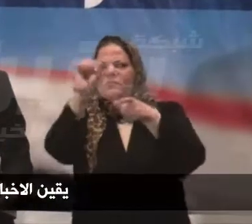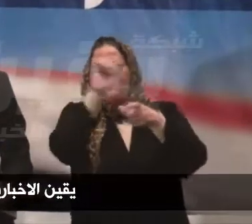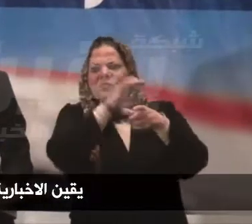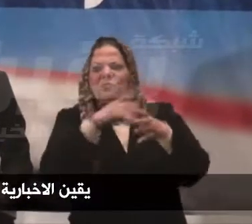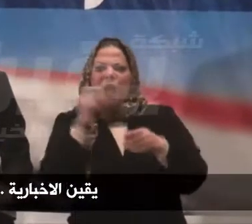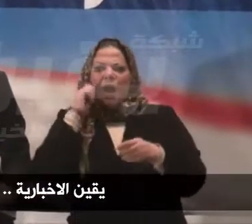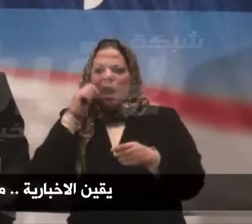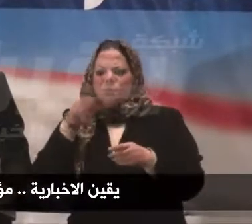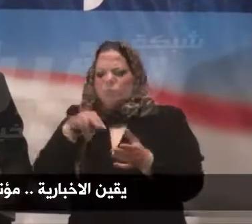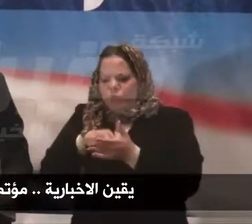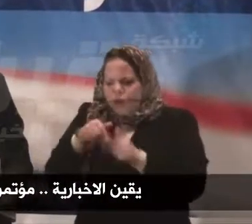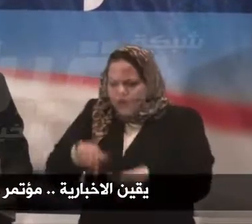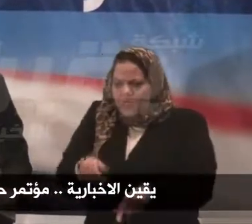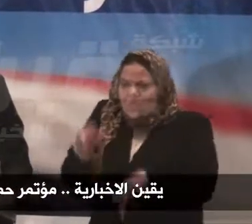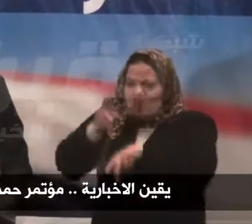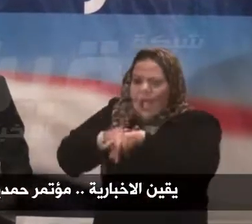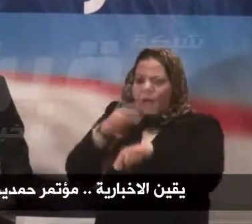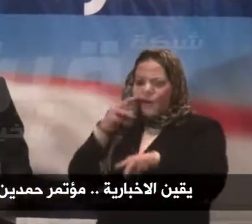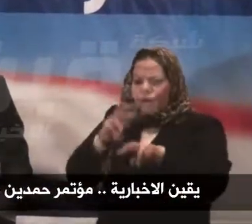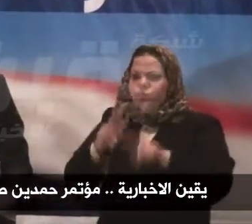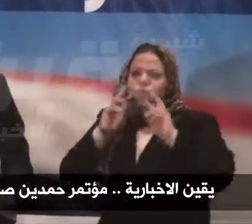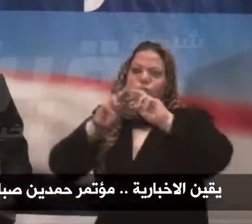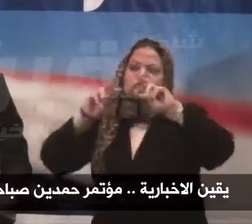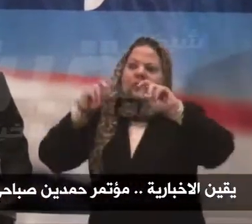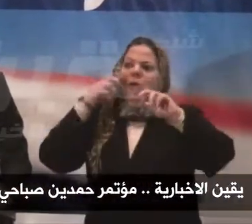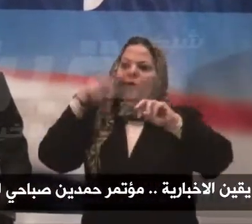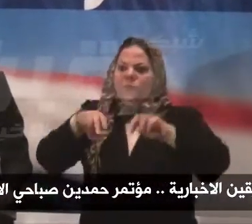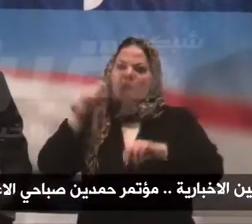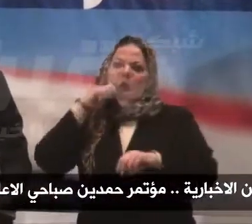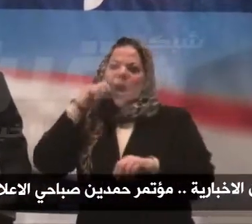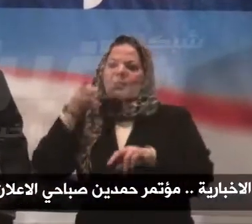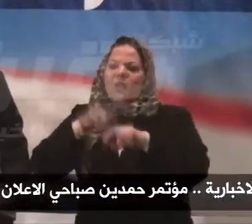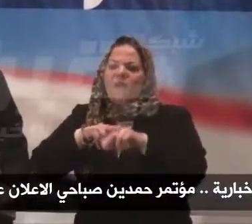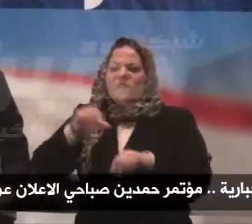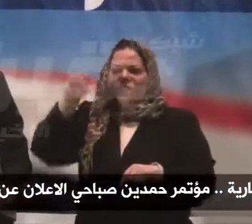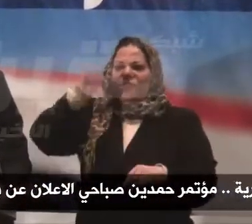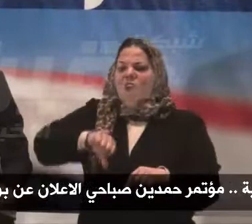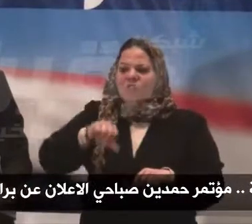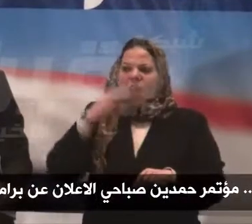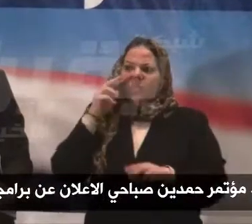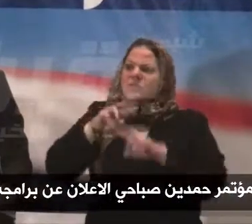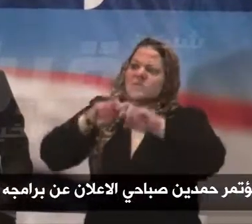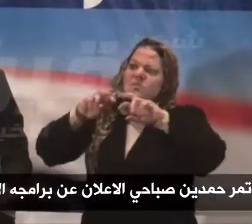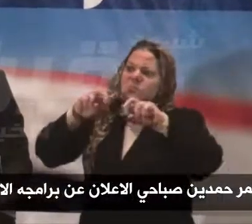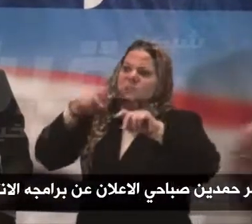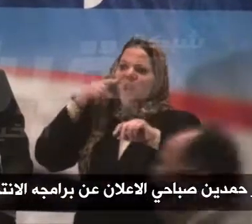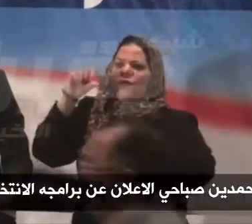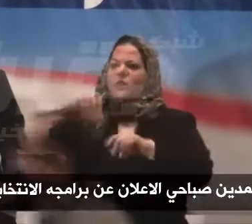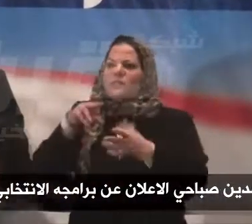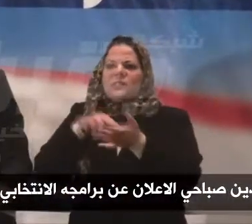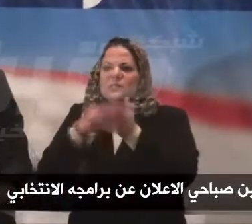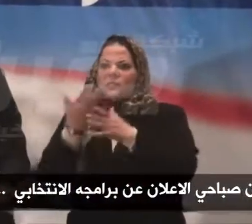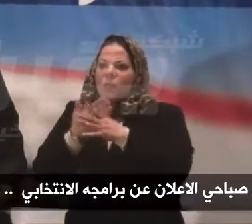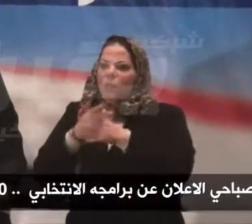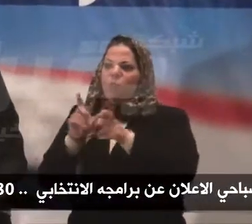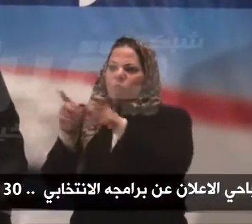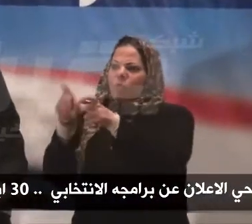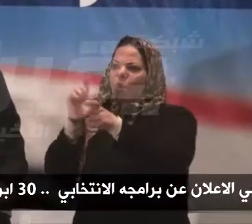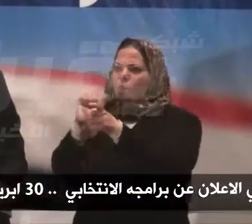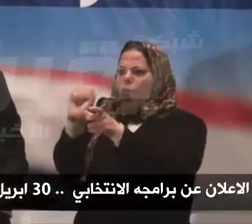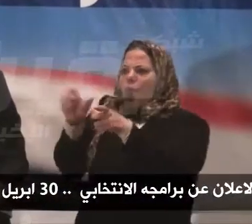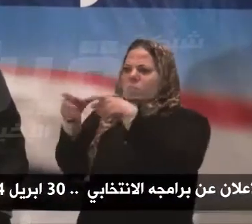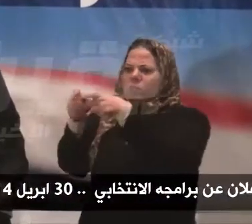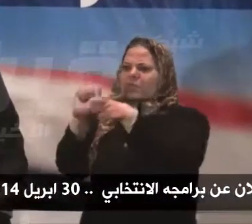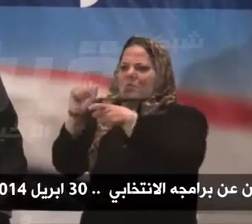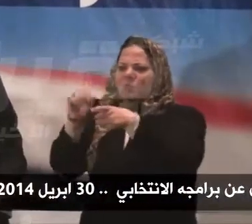الحالية التي نعيشها والتي يبدو أن هناك فشلا فيها لأنها قاصرة أو مقتصرة على